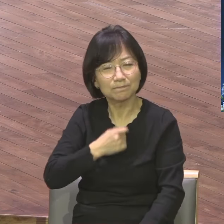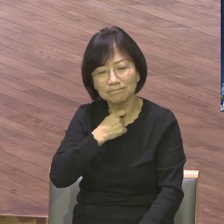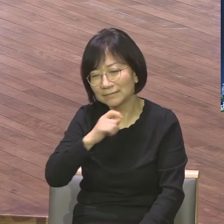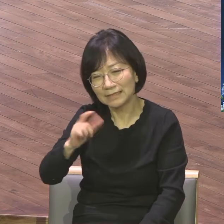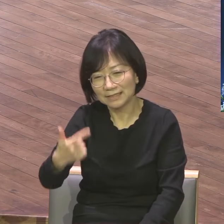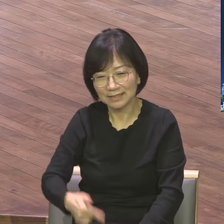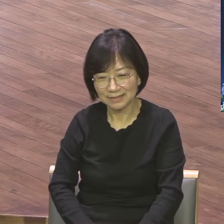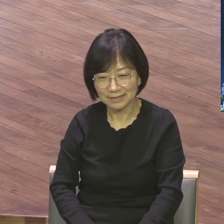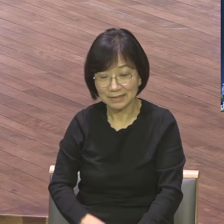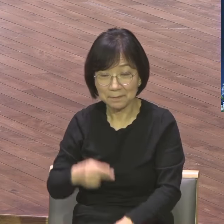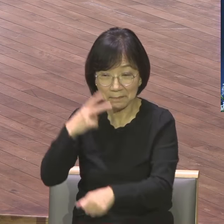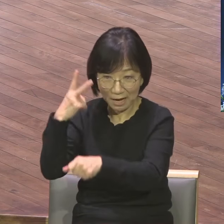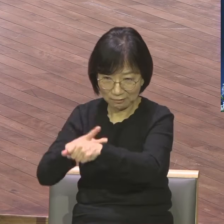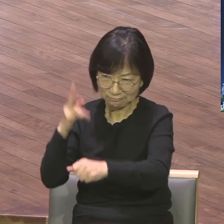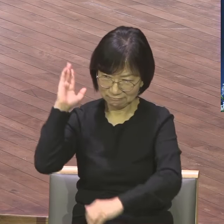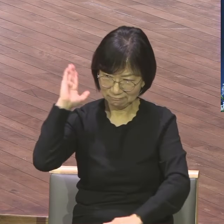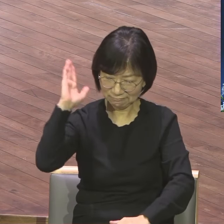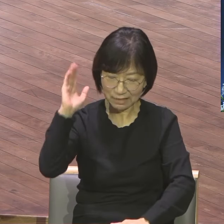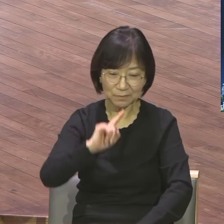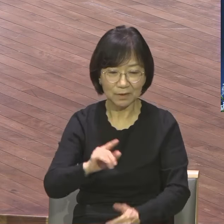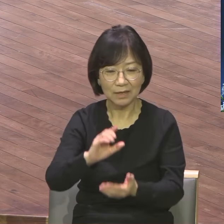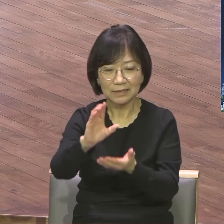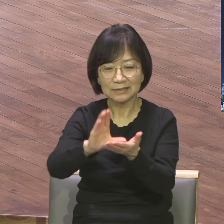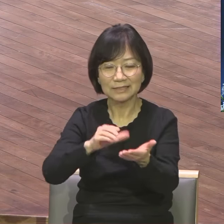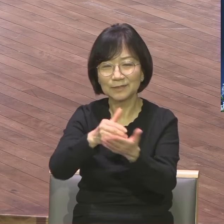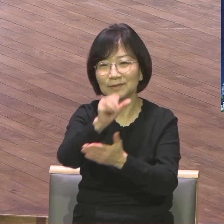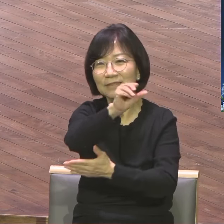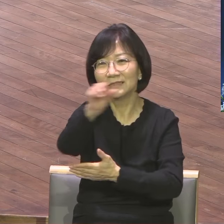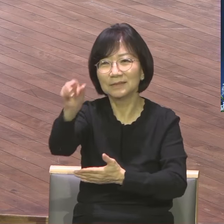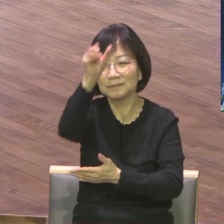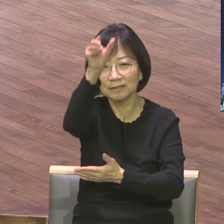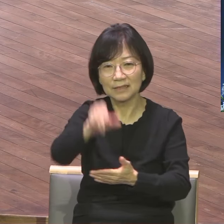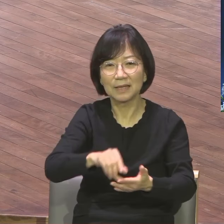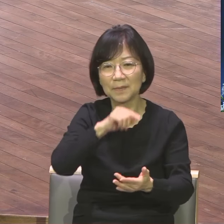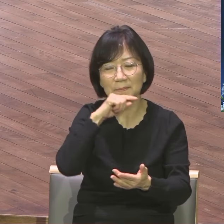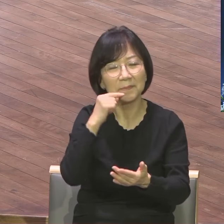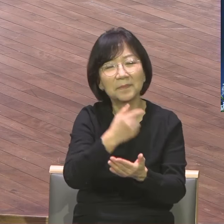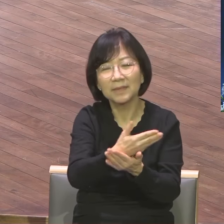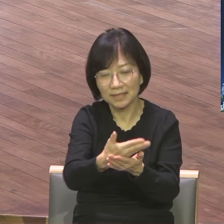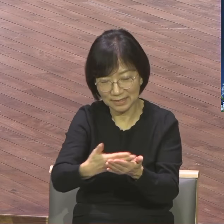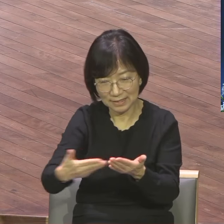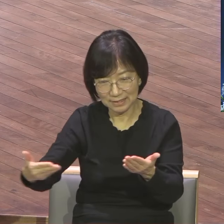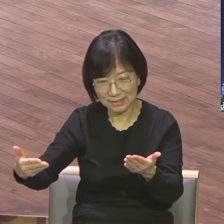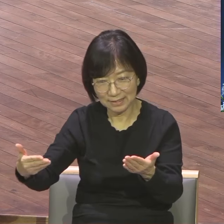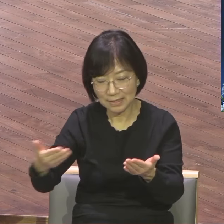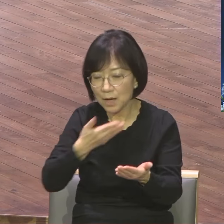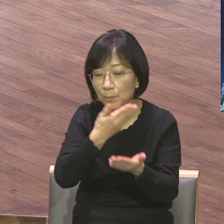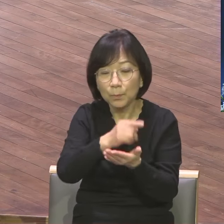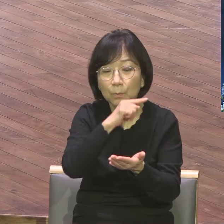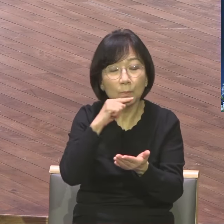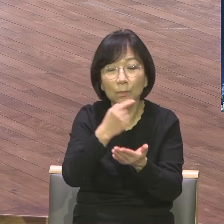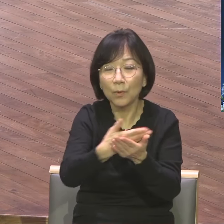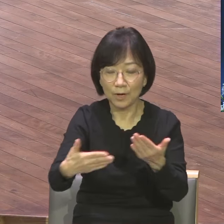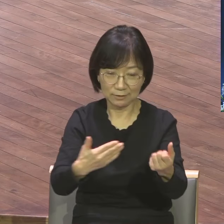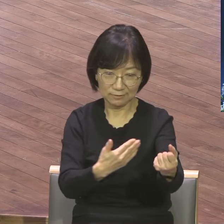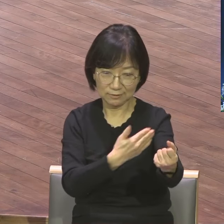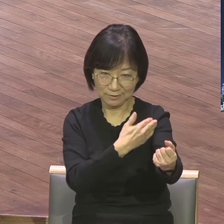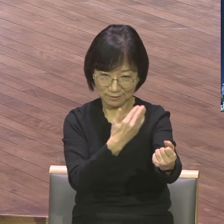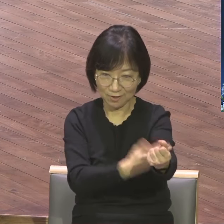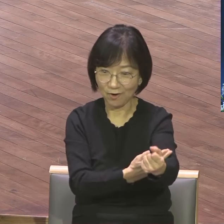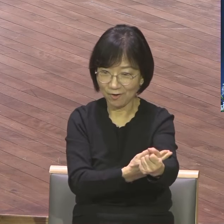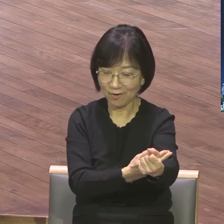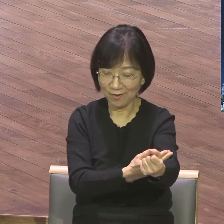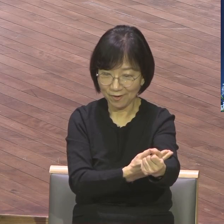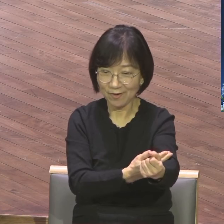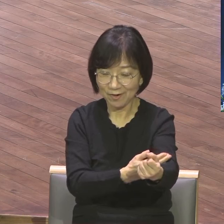십자가의 피라는 거예요. 최고의 능력은 뭐냐? 보혈의 능력이라는 거예요. 여러분, 보혈의 능력을 아는